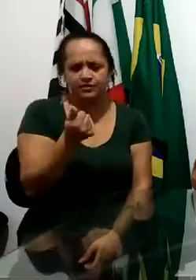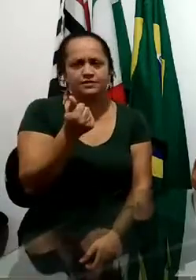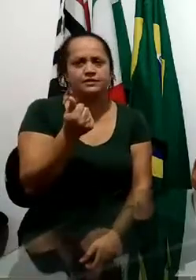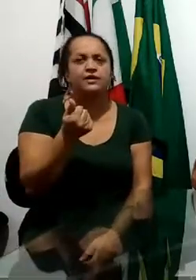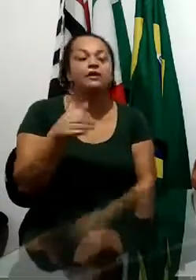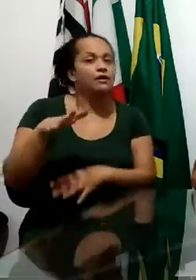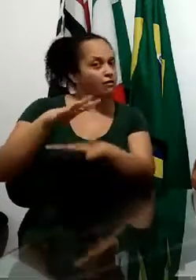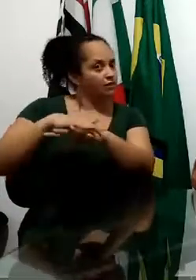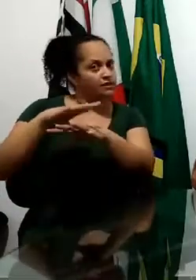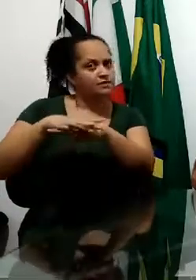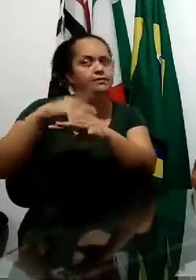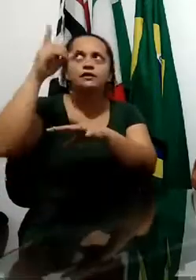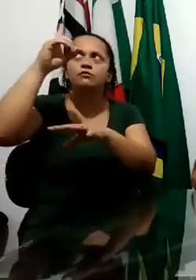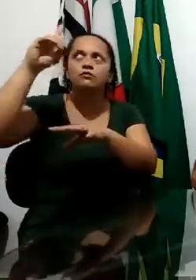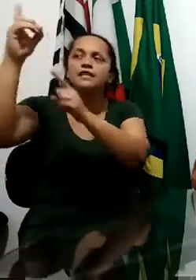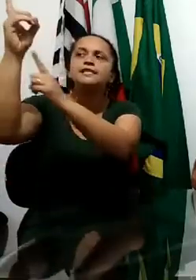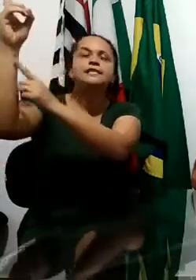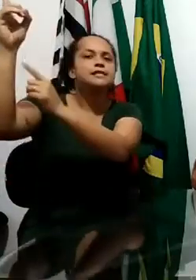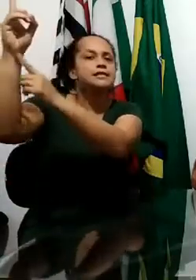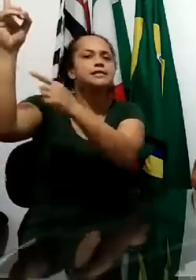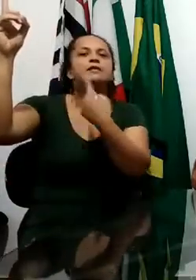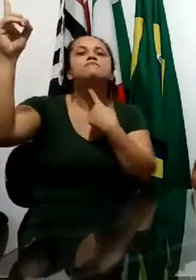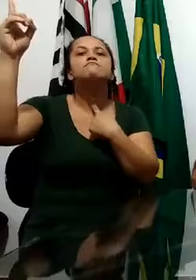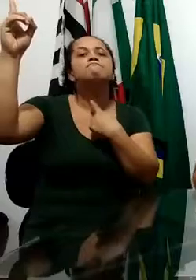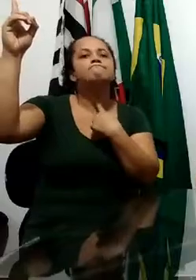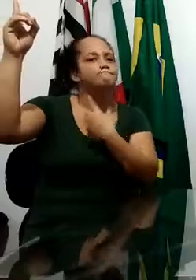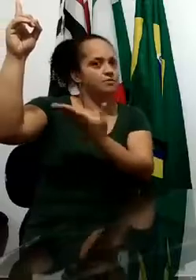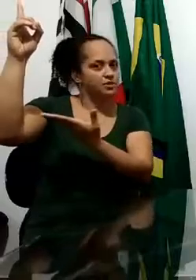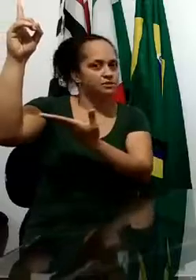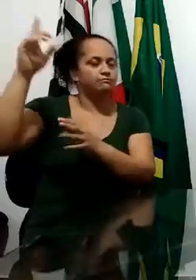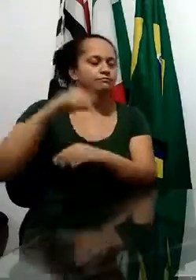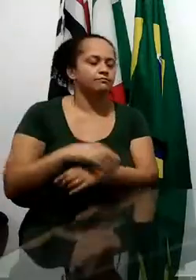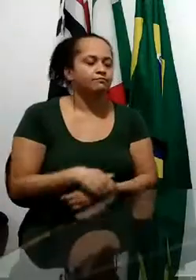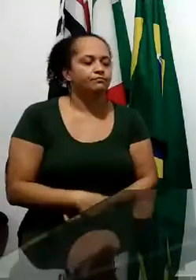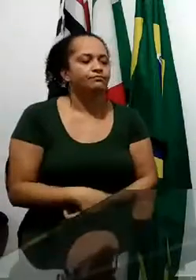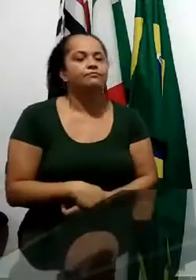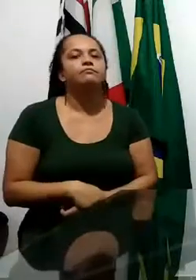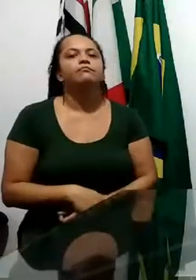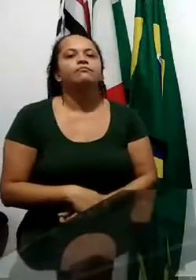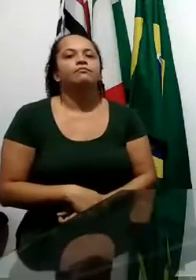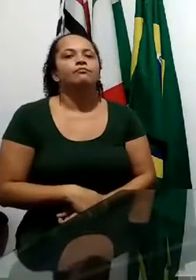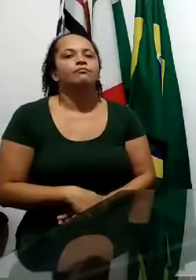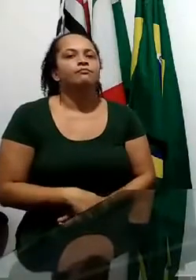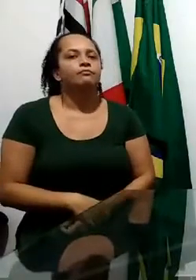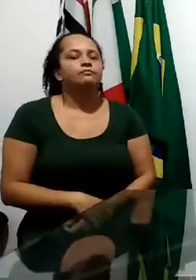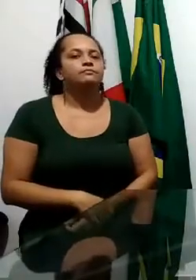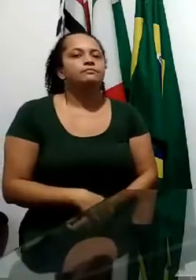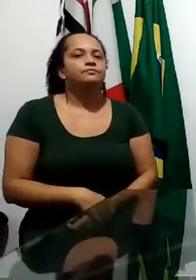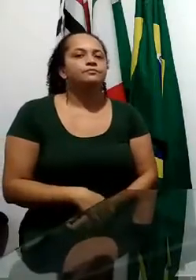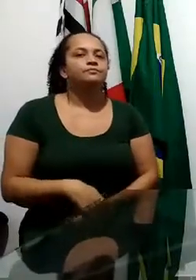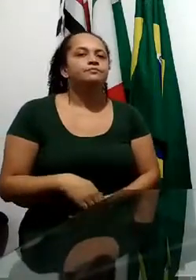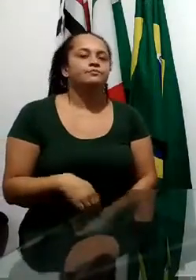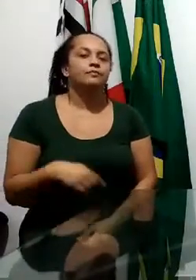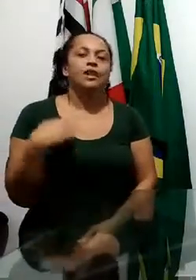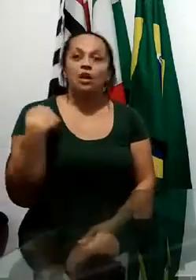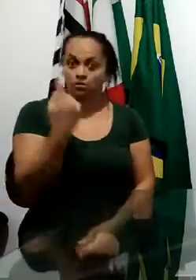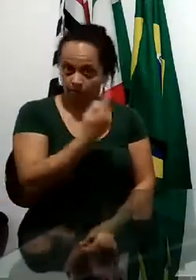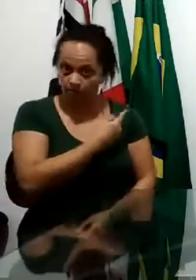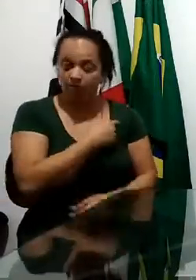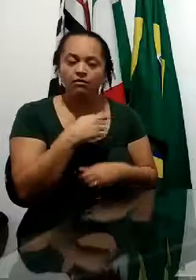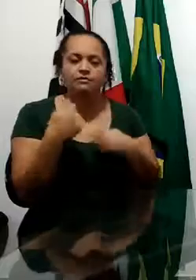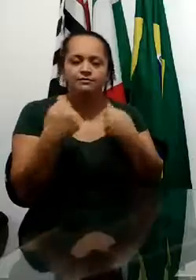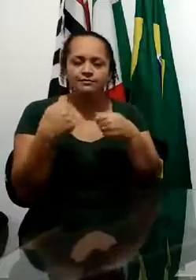santa vocação. Glória a Deus por isso, né? E a fim de que o reino de